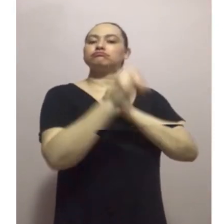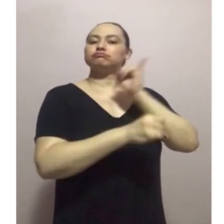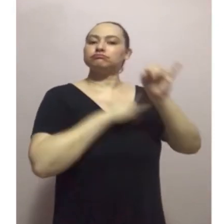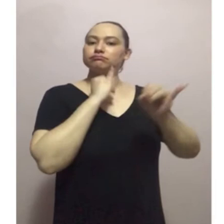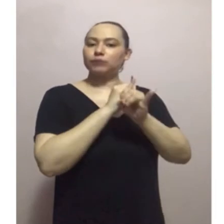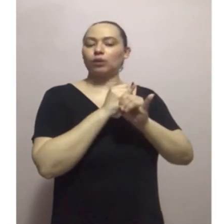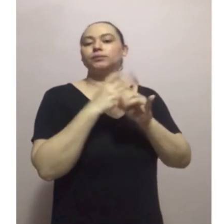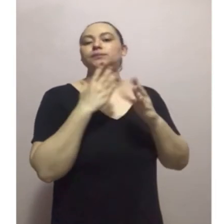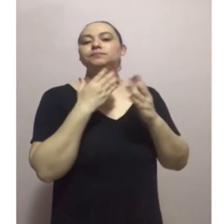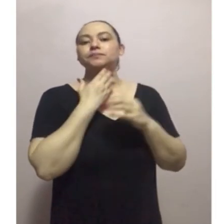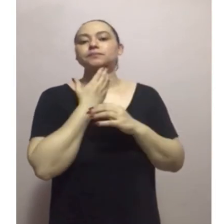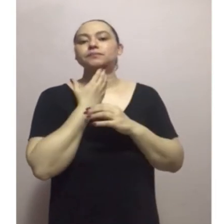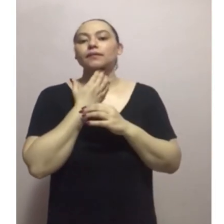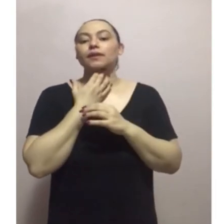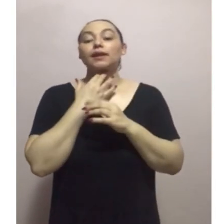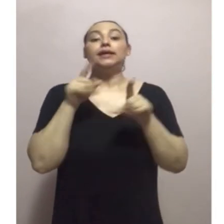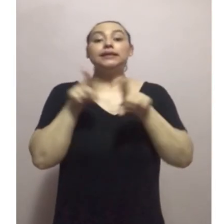trabalham